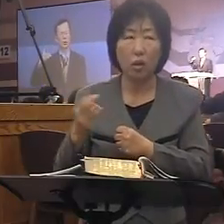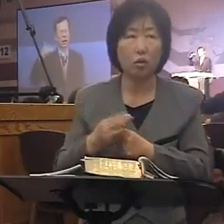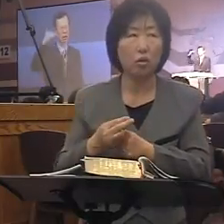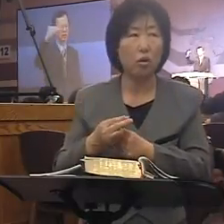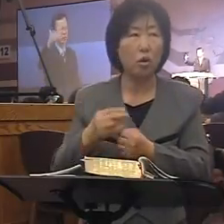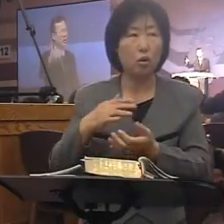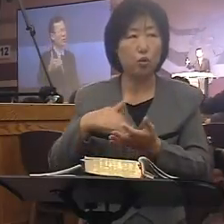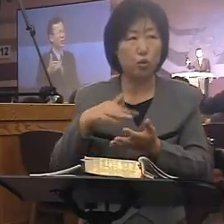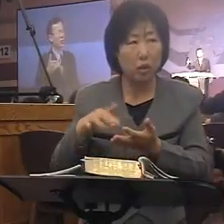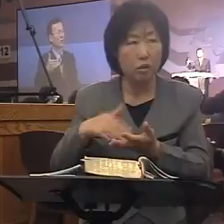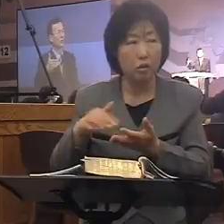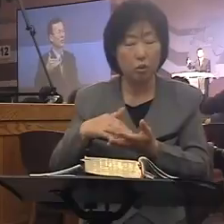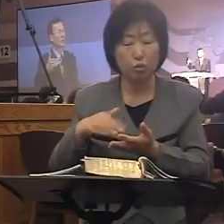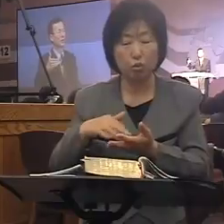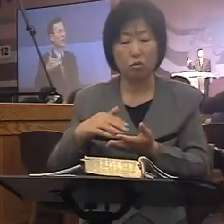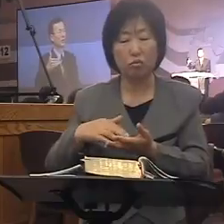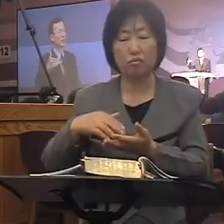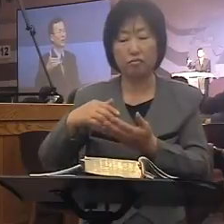숫자적으로 자꾸 성공,